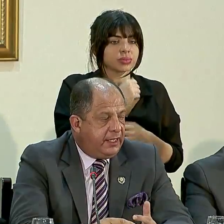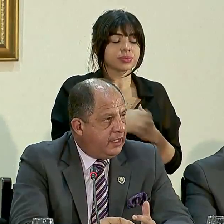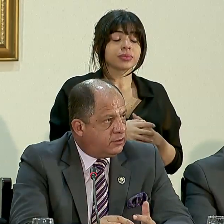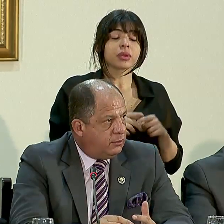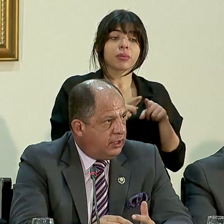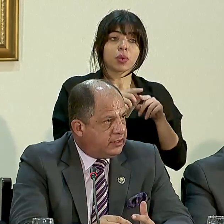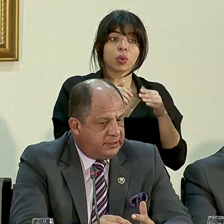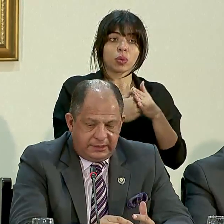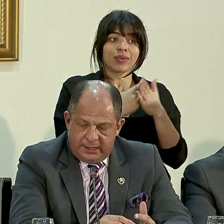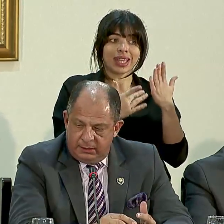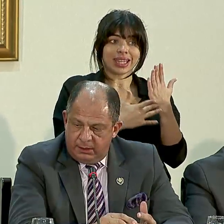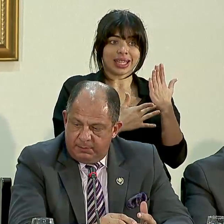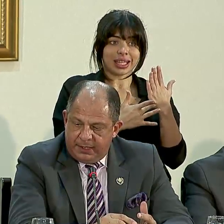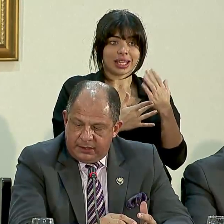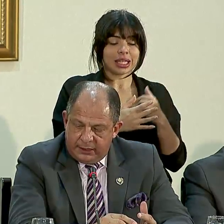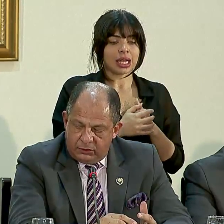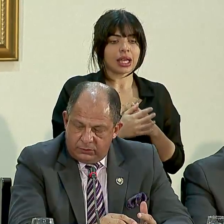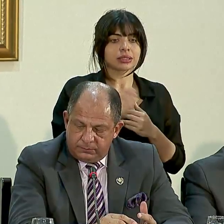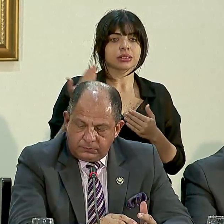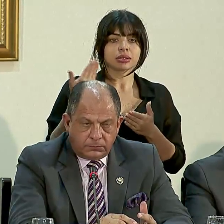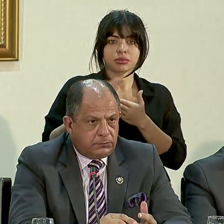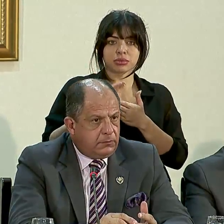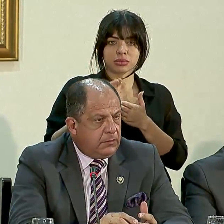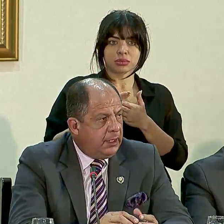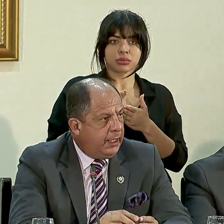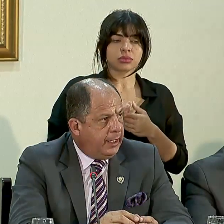nuevas técnicas como las que se están planteando